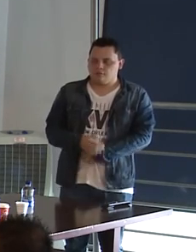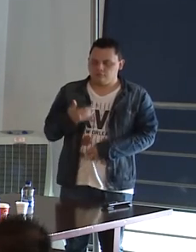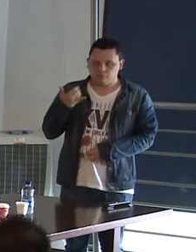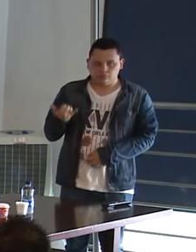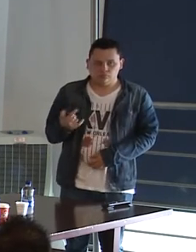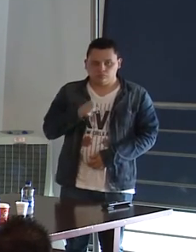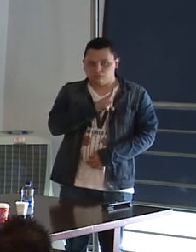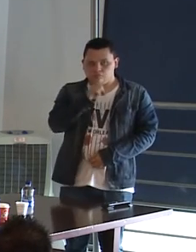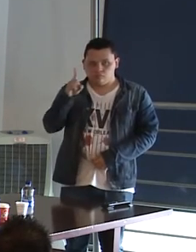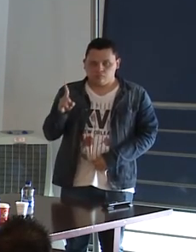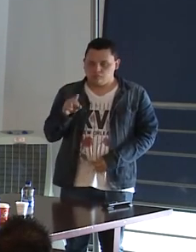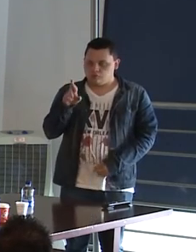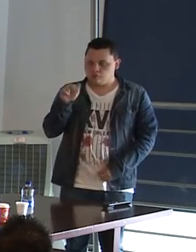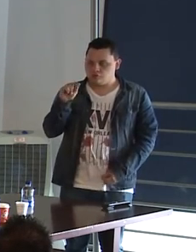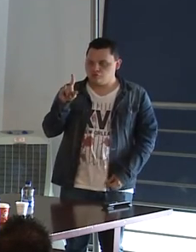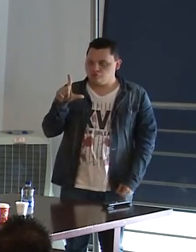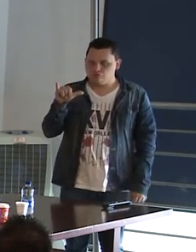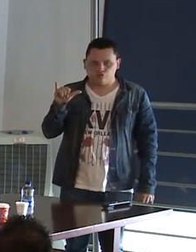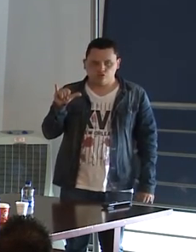¿Raulito vino?